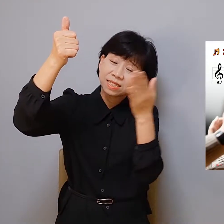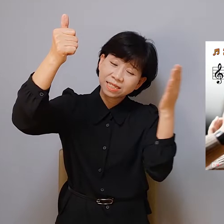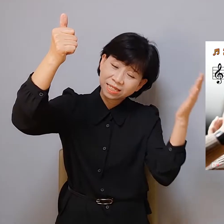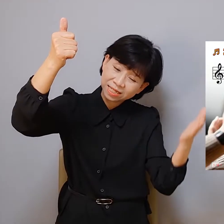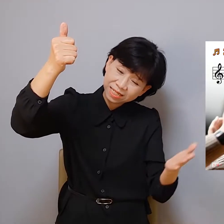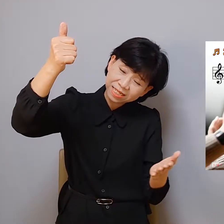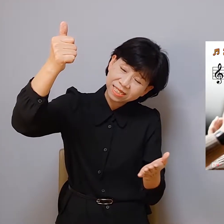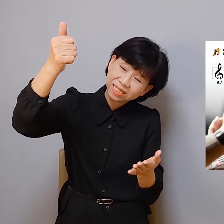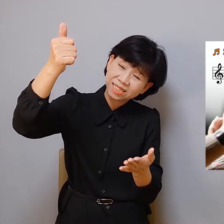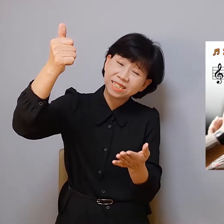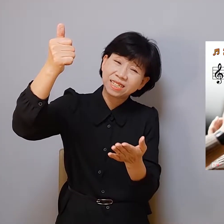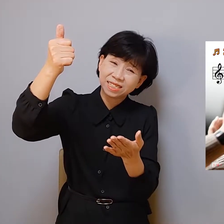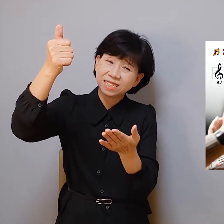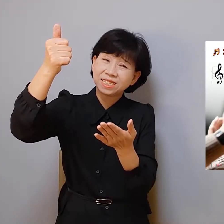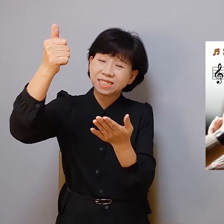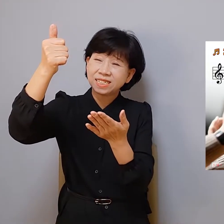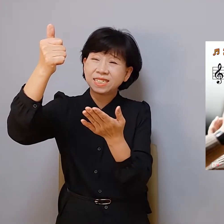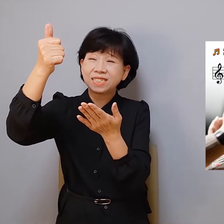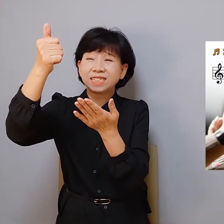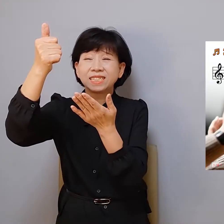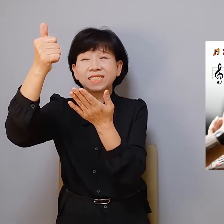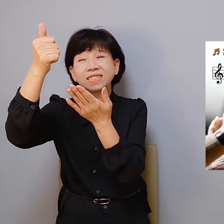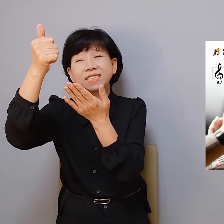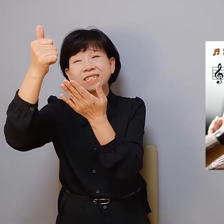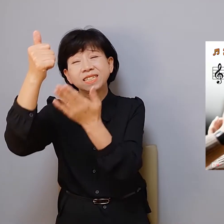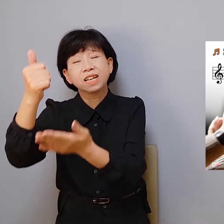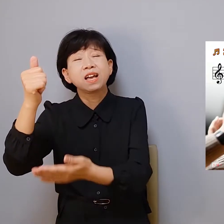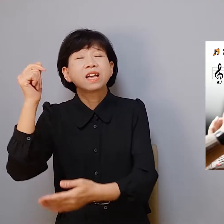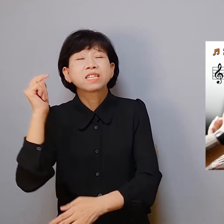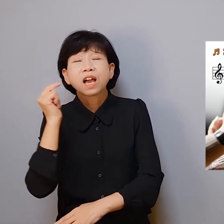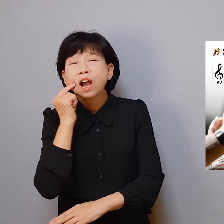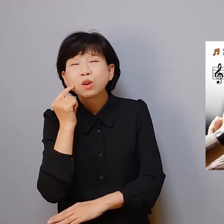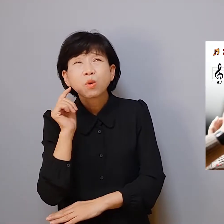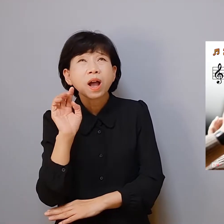왕께 드리는